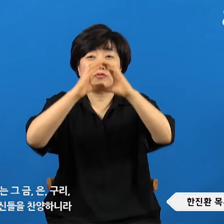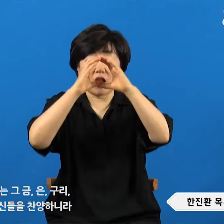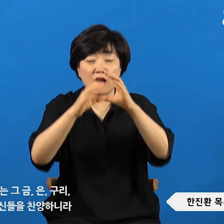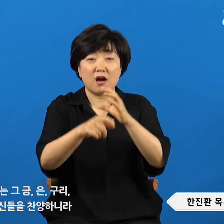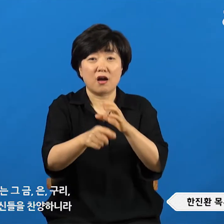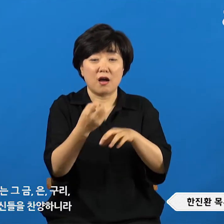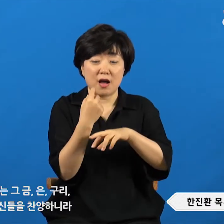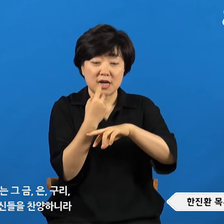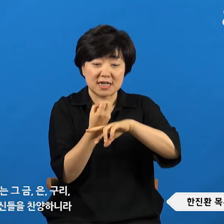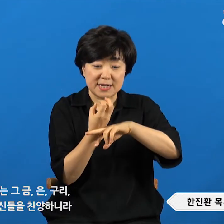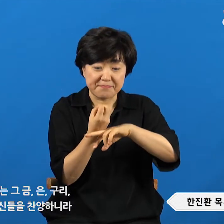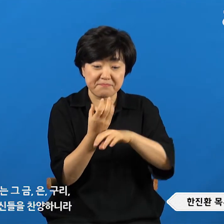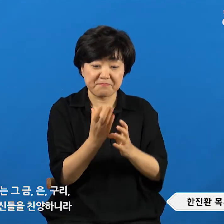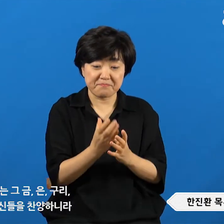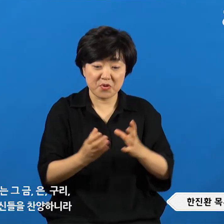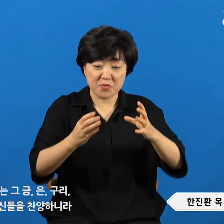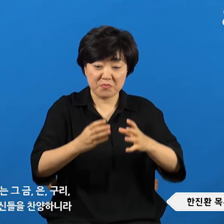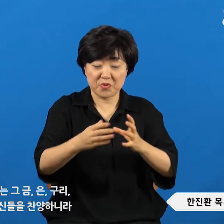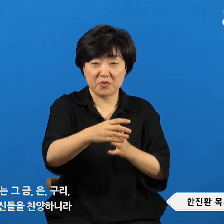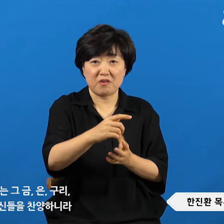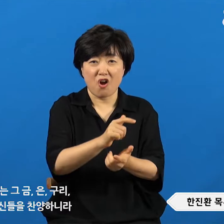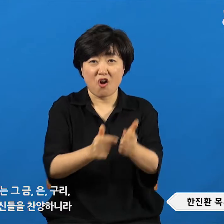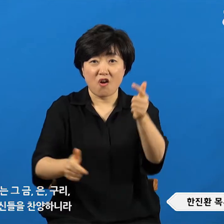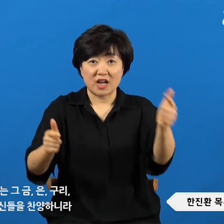돌로 만든 신들을 찬양하니라.